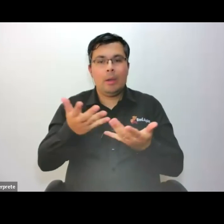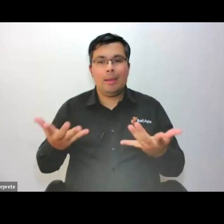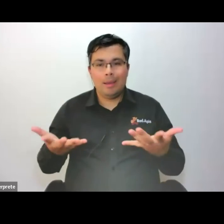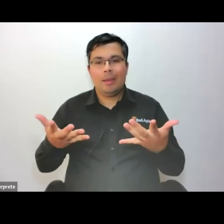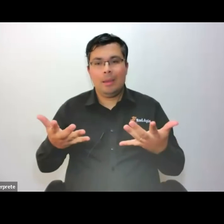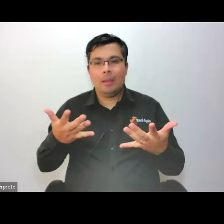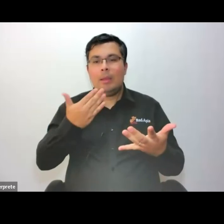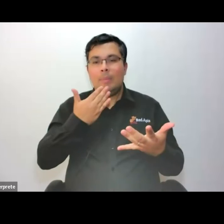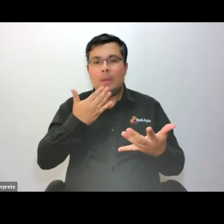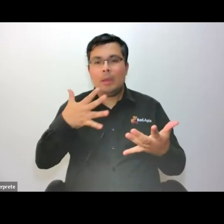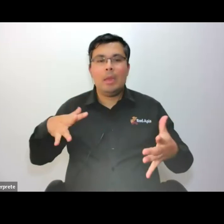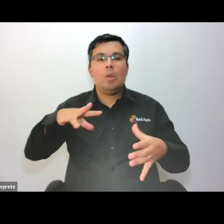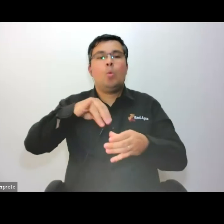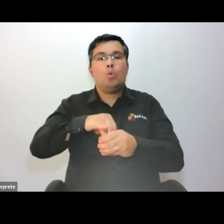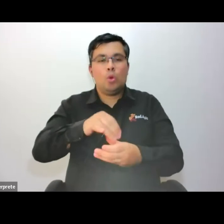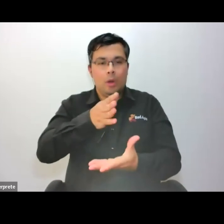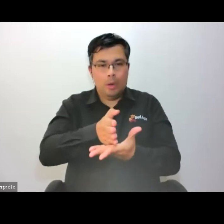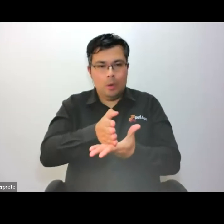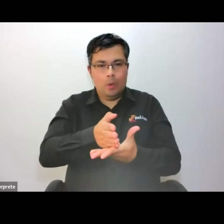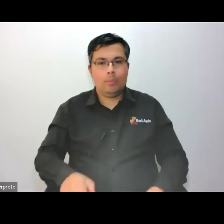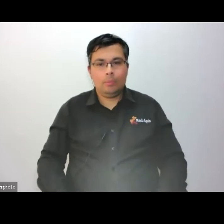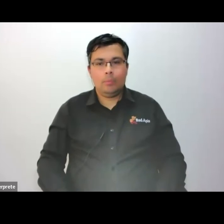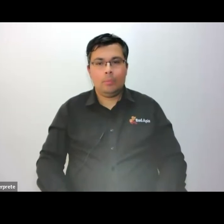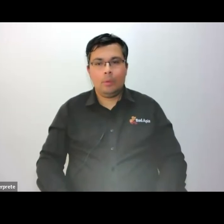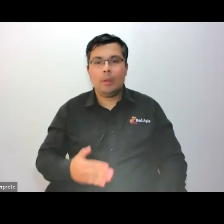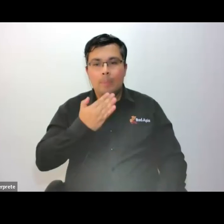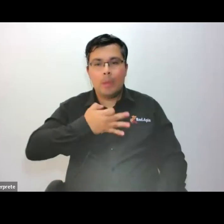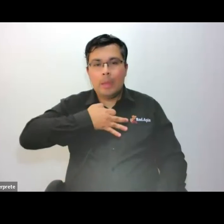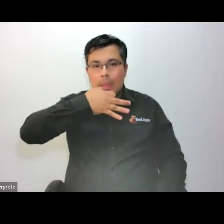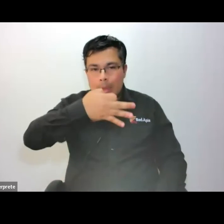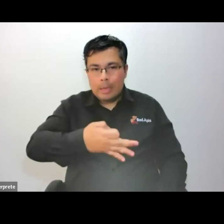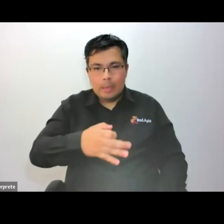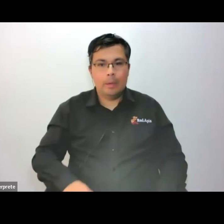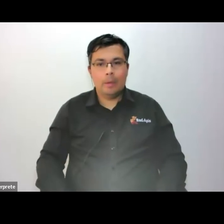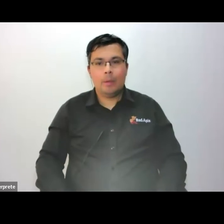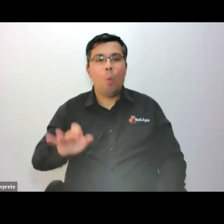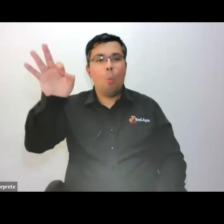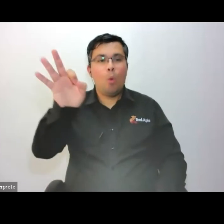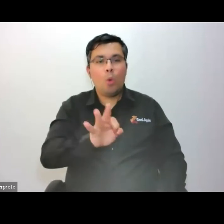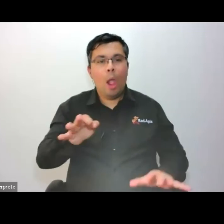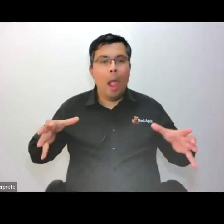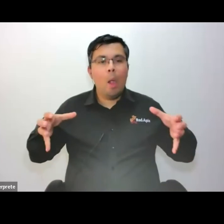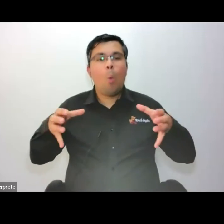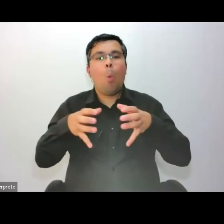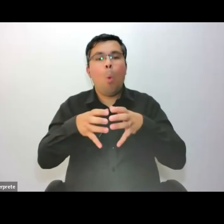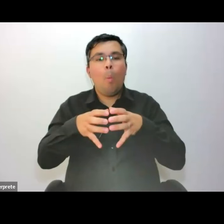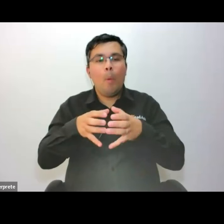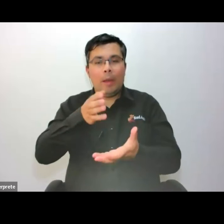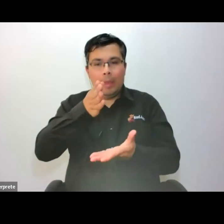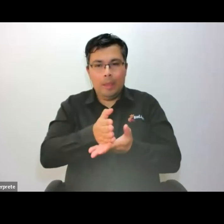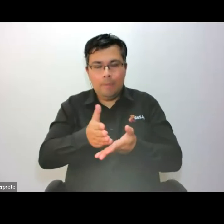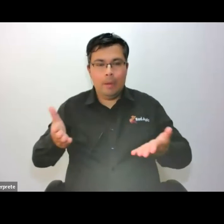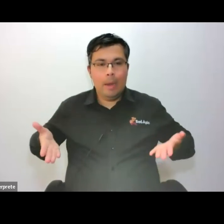eh, y en particular establece un porcentaje de cupos que tienen que ser asignados a estudiantes con necesidades